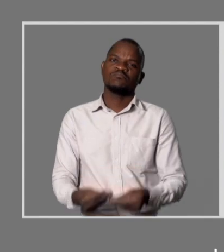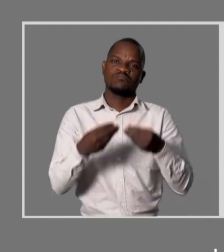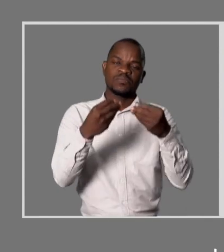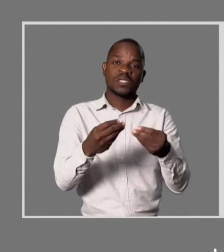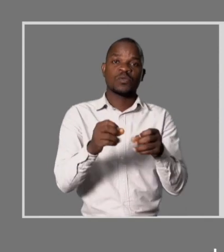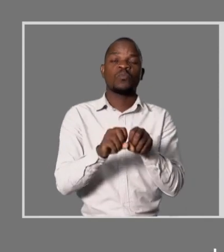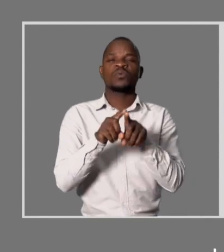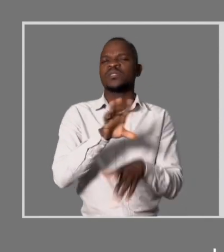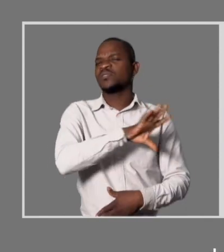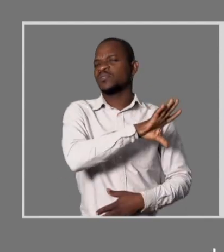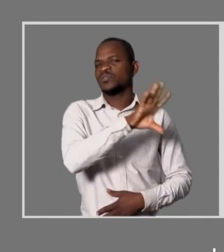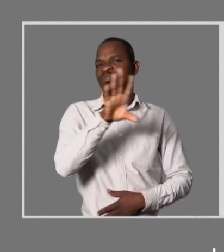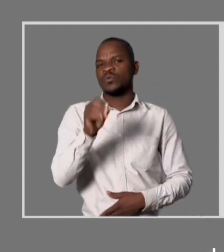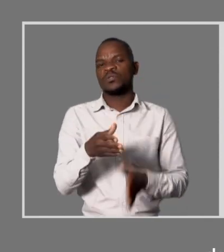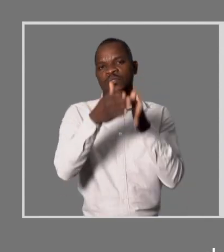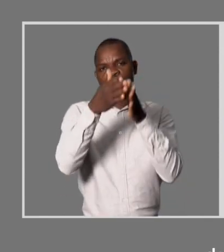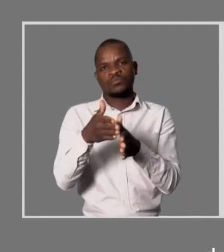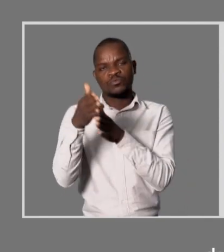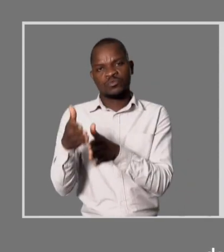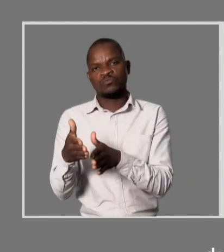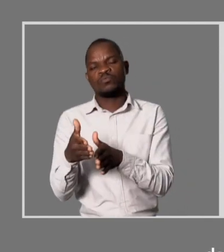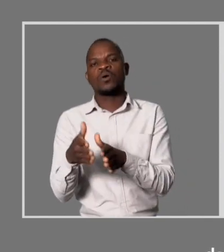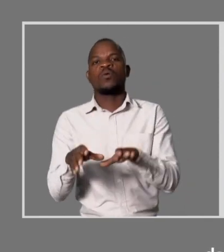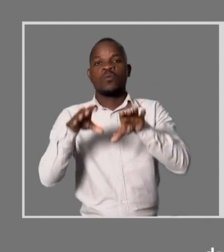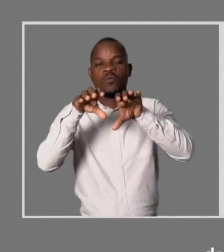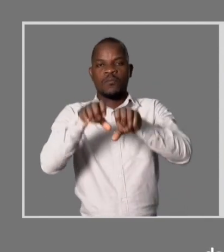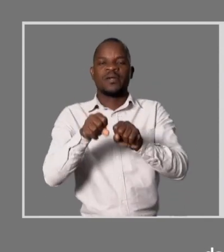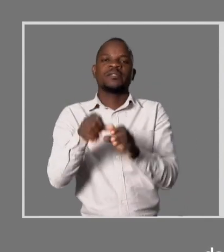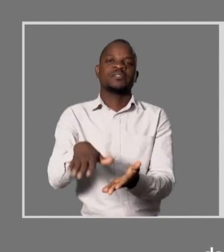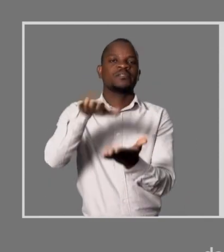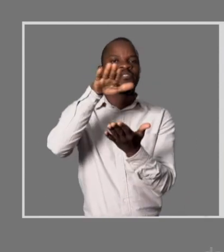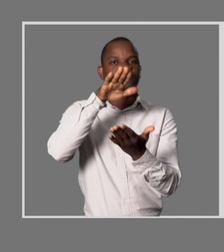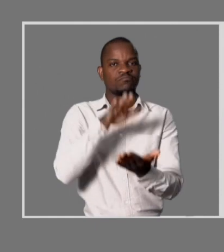de ocuparem os seus espaços